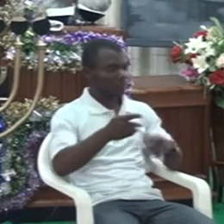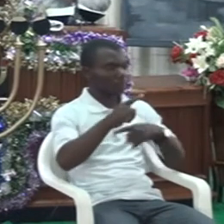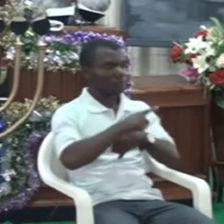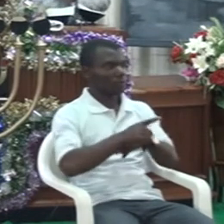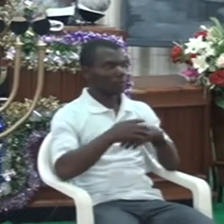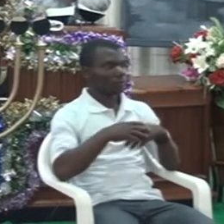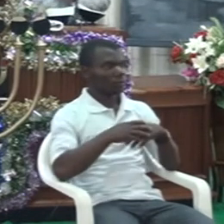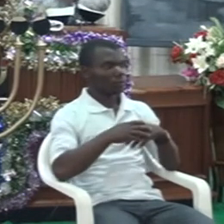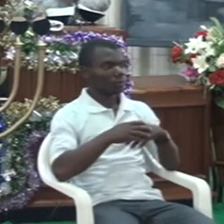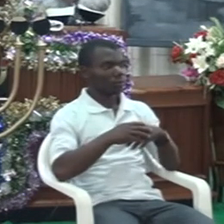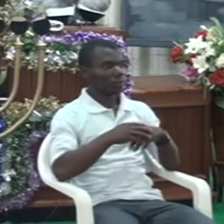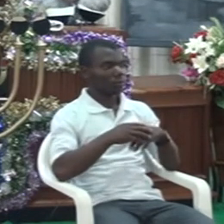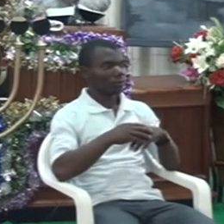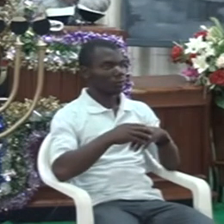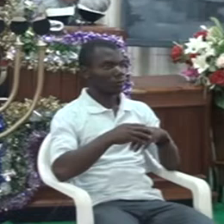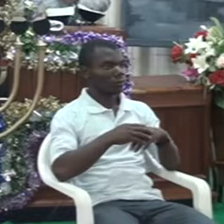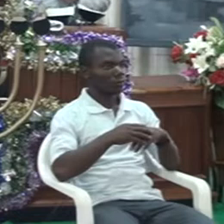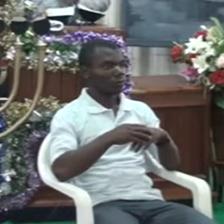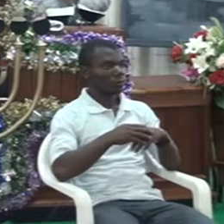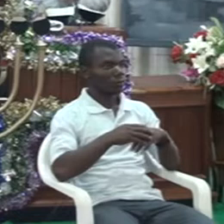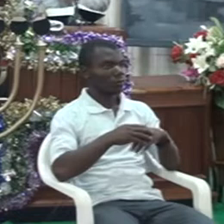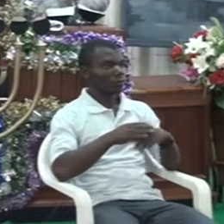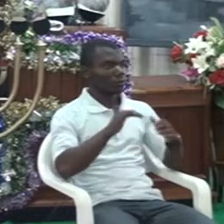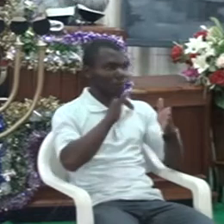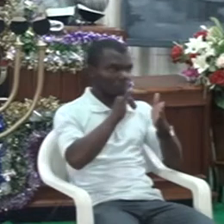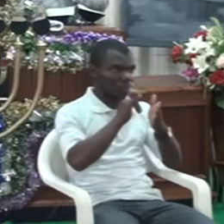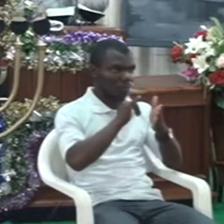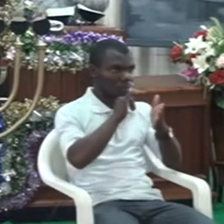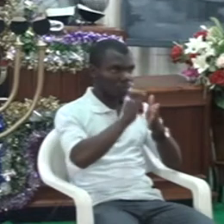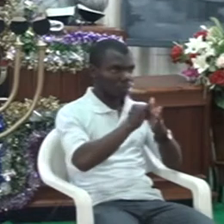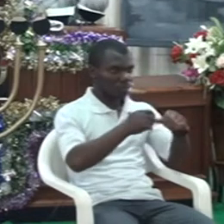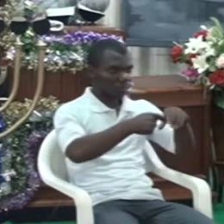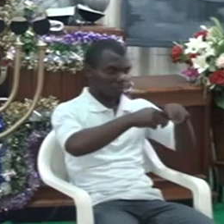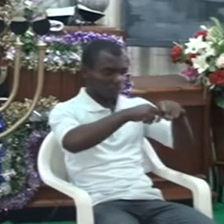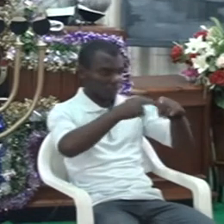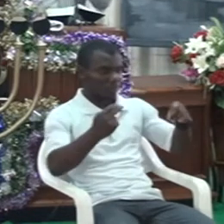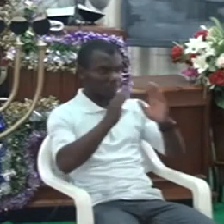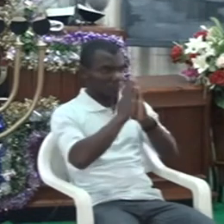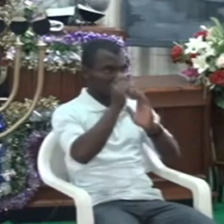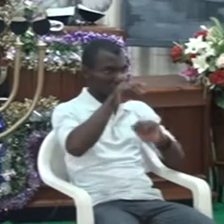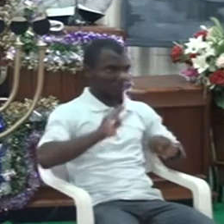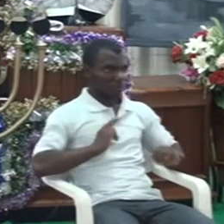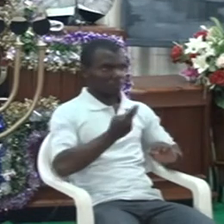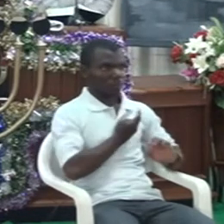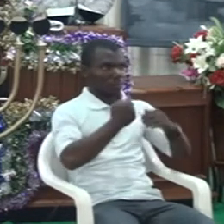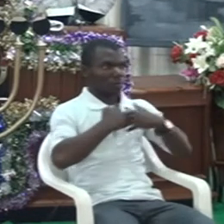jour. Inatokana na maombi yenye tulimuomba. Ça dépend de la prière que nous lui avons